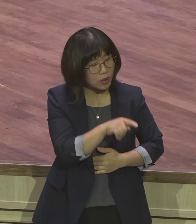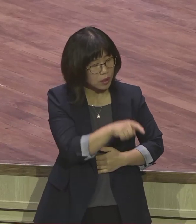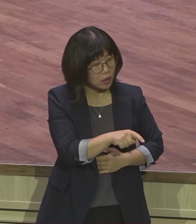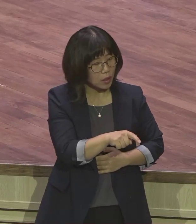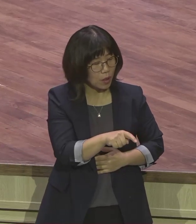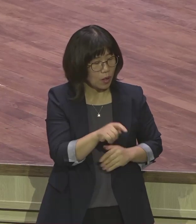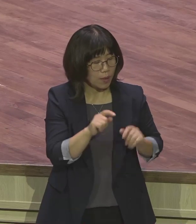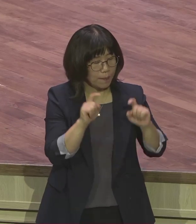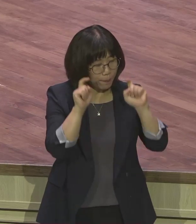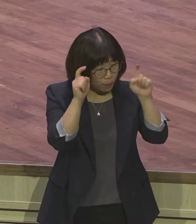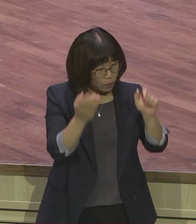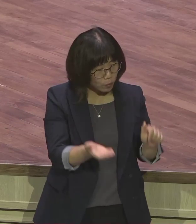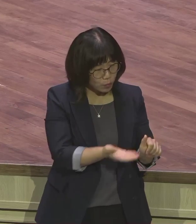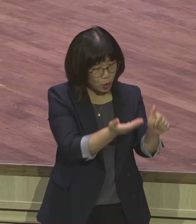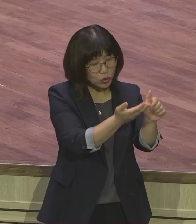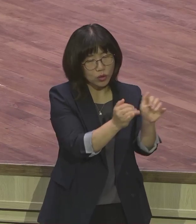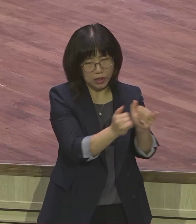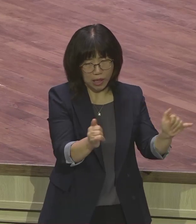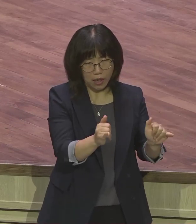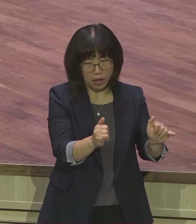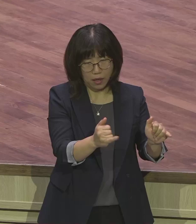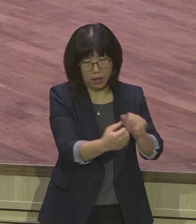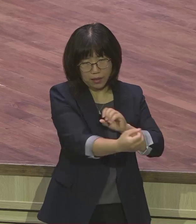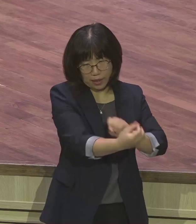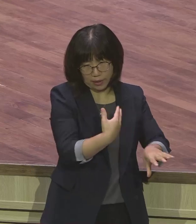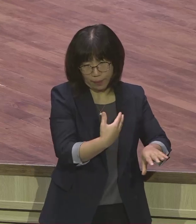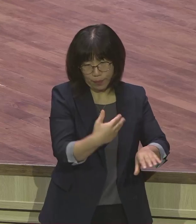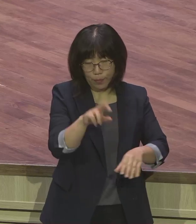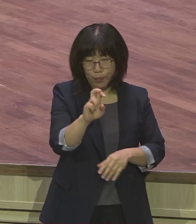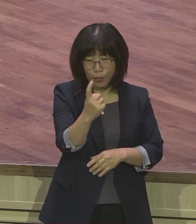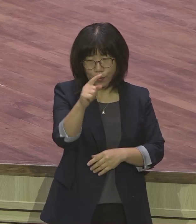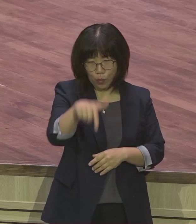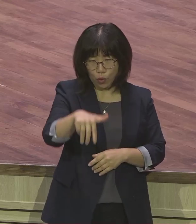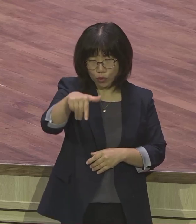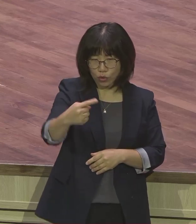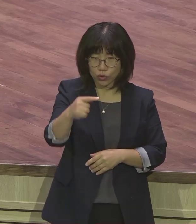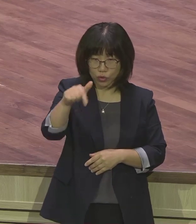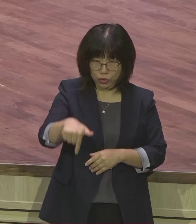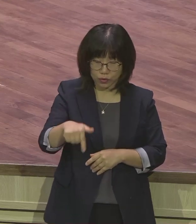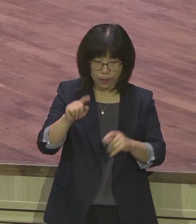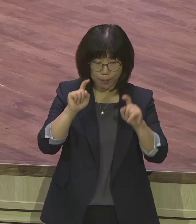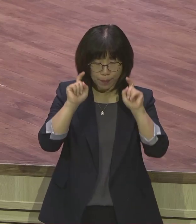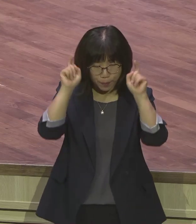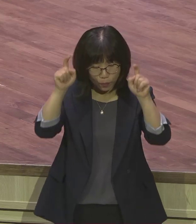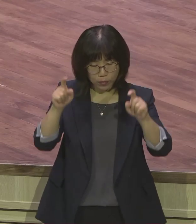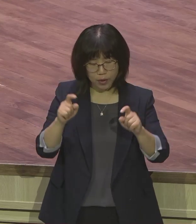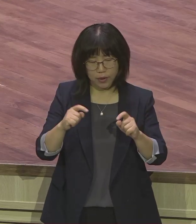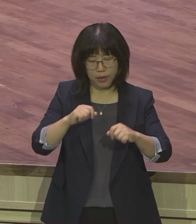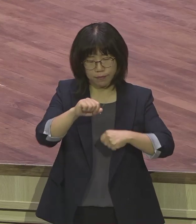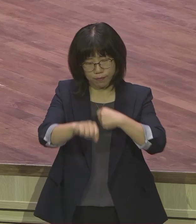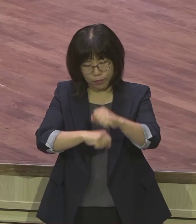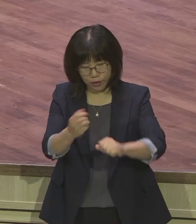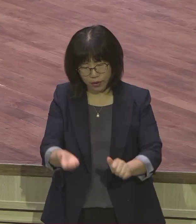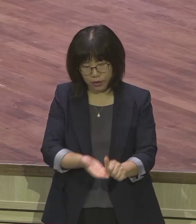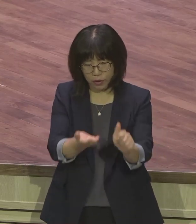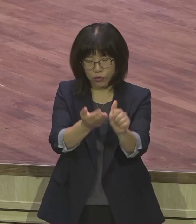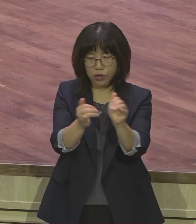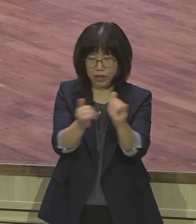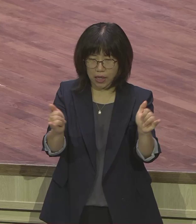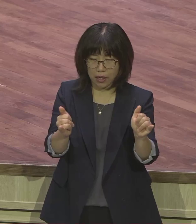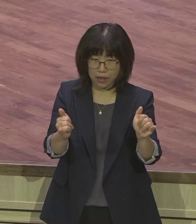말하라고 말합니다 직업이 뭐냐 물어보면 목축합니다 짐승들 키우는 목축하는 사람들입니다 라고